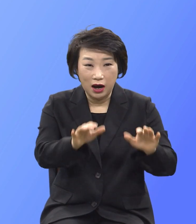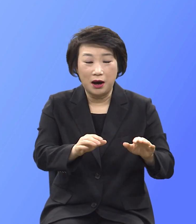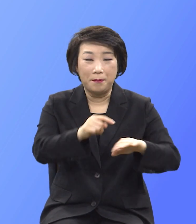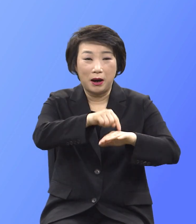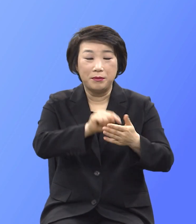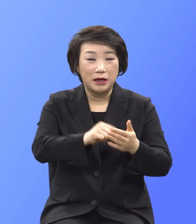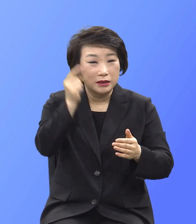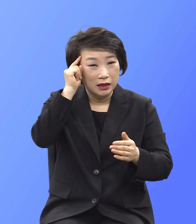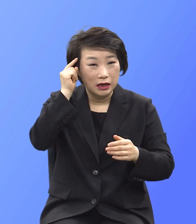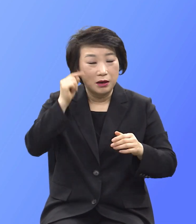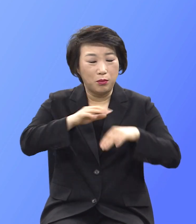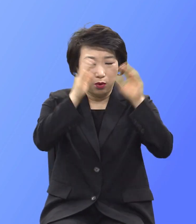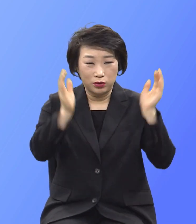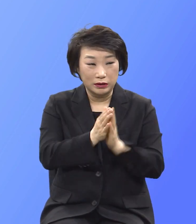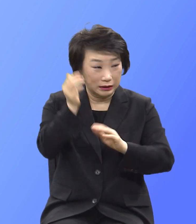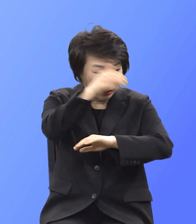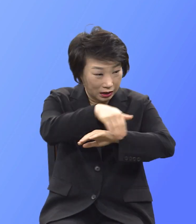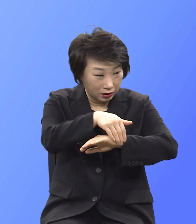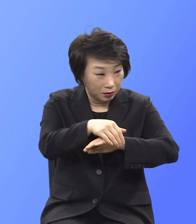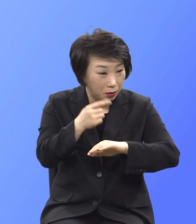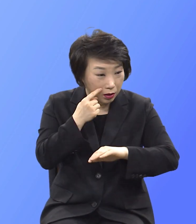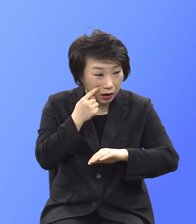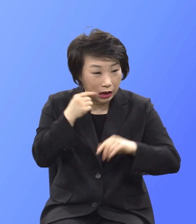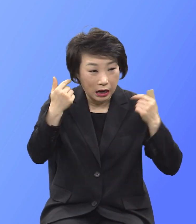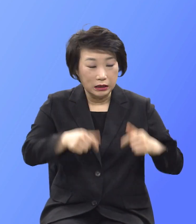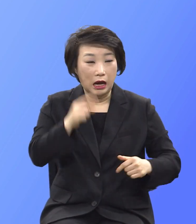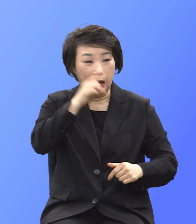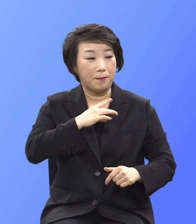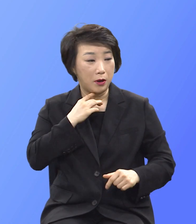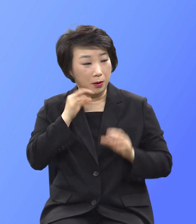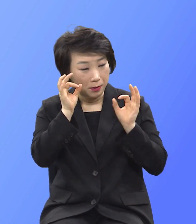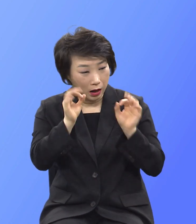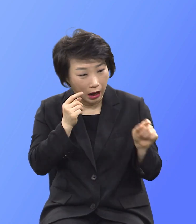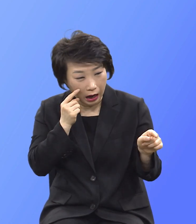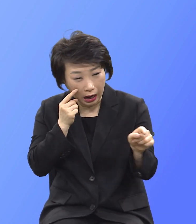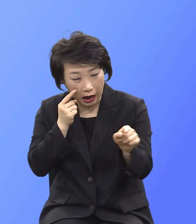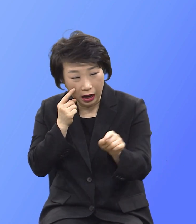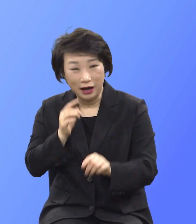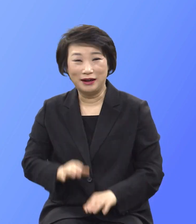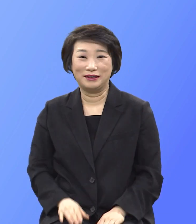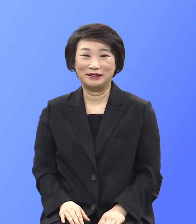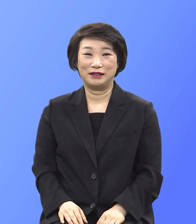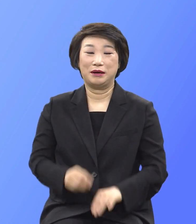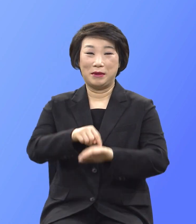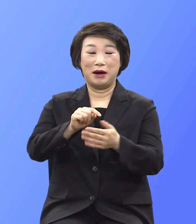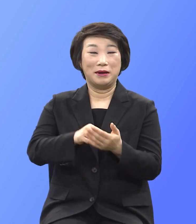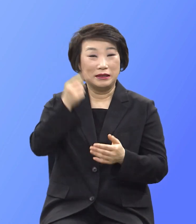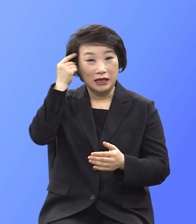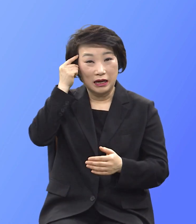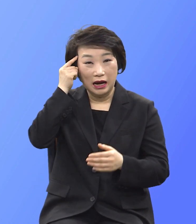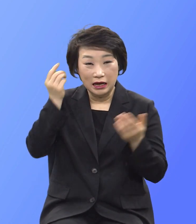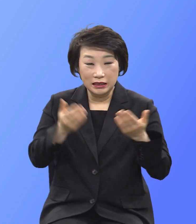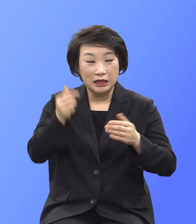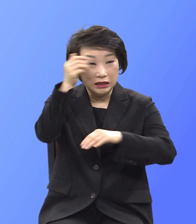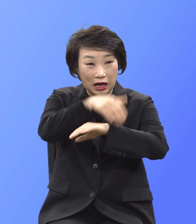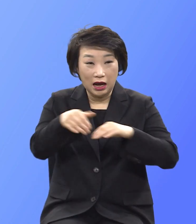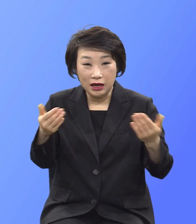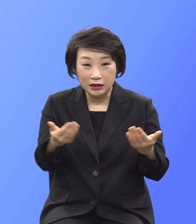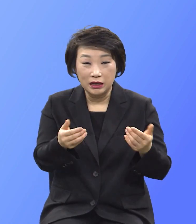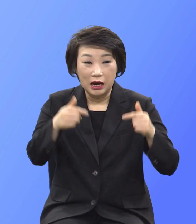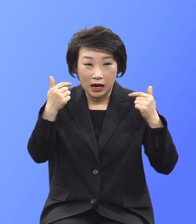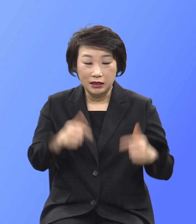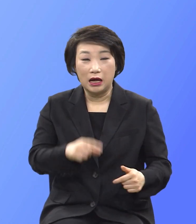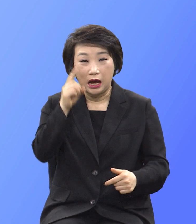그 마음의 생각의 모든 계획이 항상 악할 뿐임을 보시고 그 마음에 생각하는 것과 계획하는